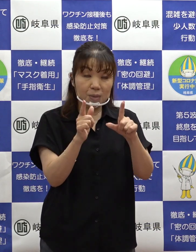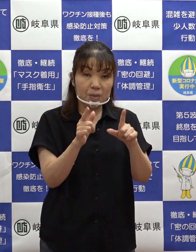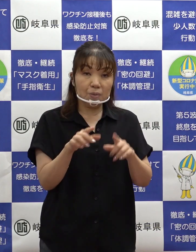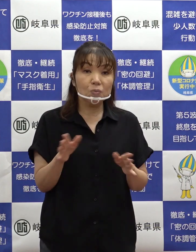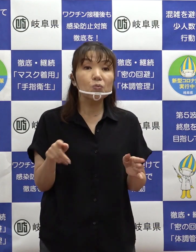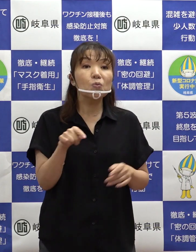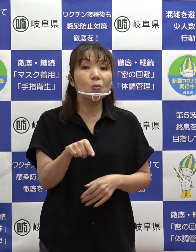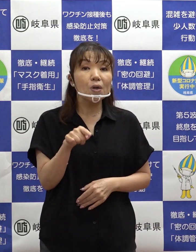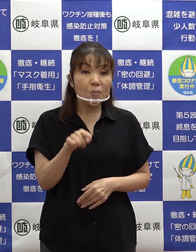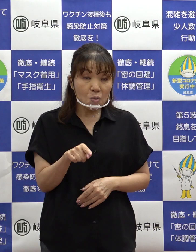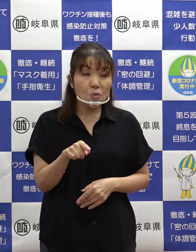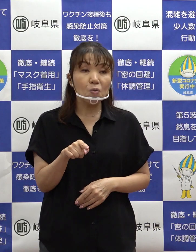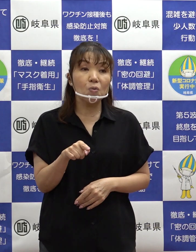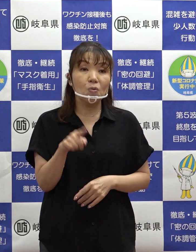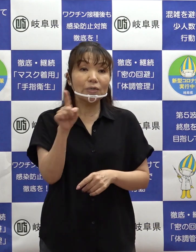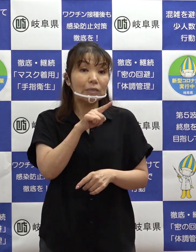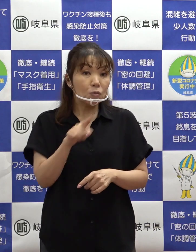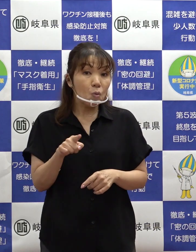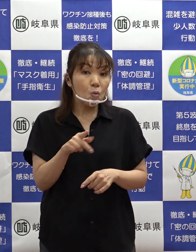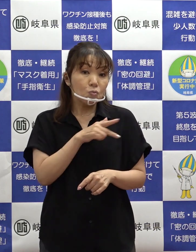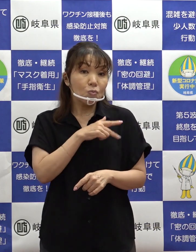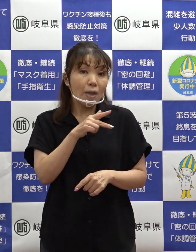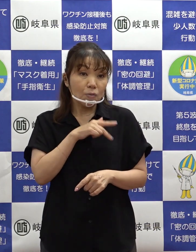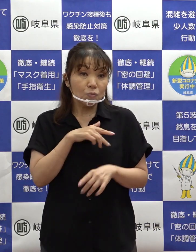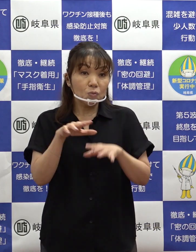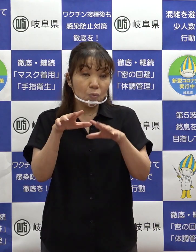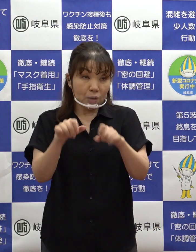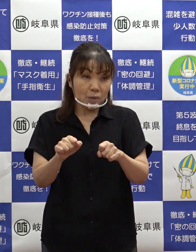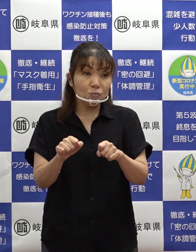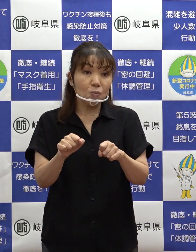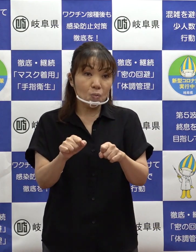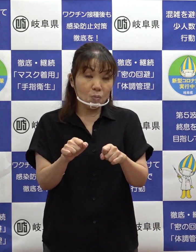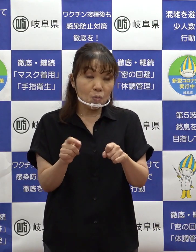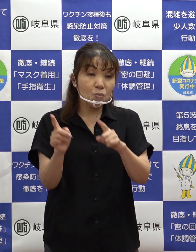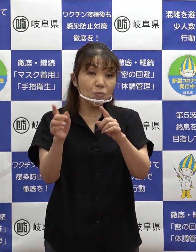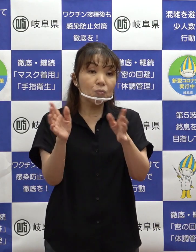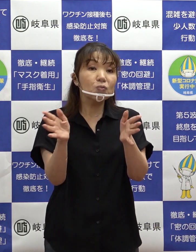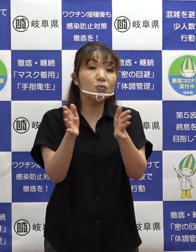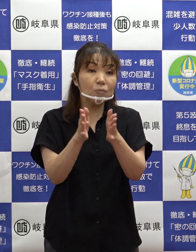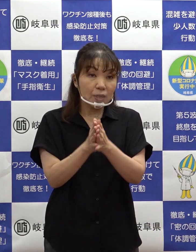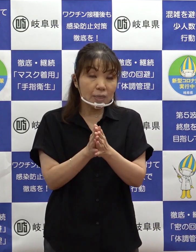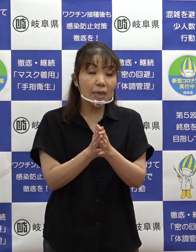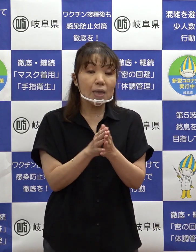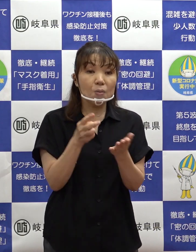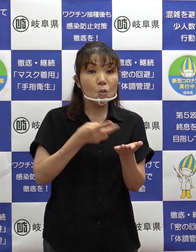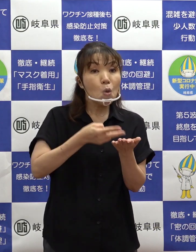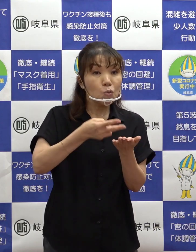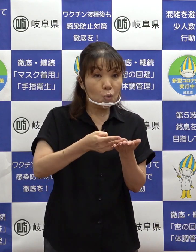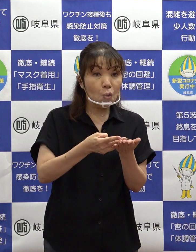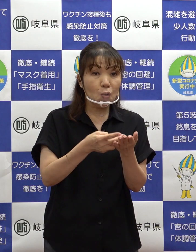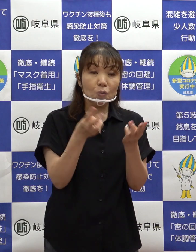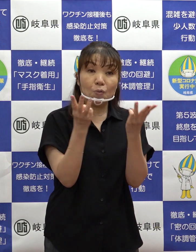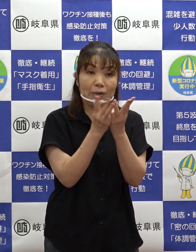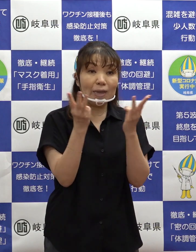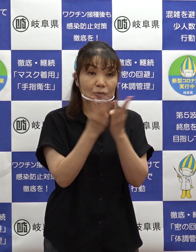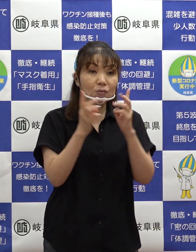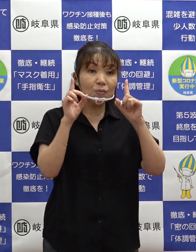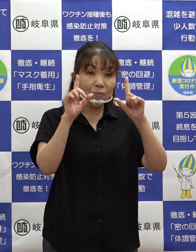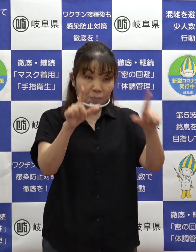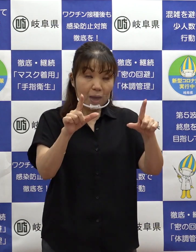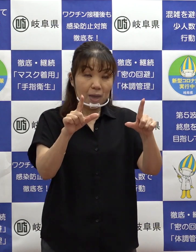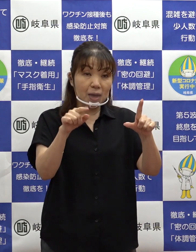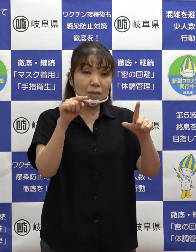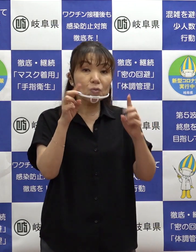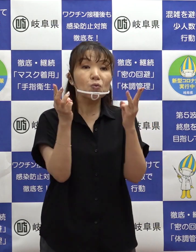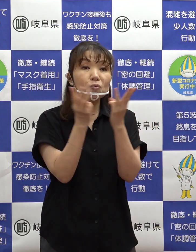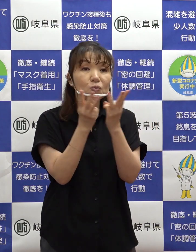それも例えばよくこういうところでですね、何床を確保しましたというふうに発表しますが、その